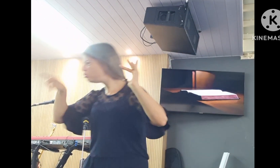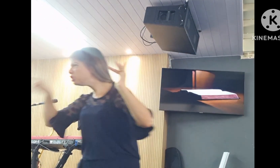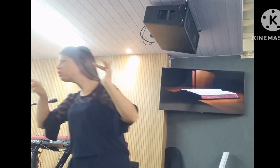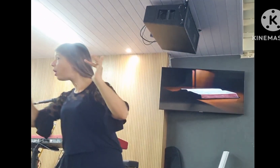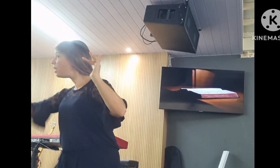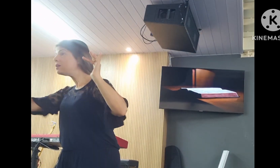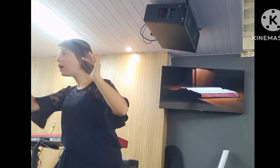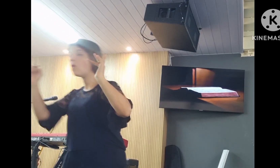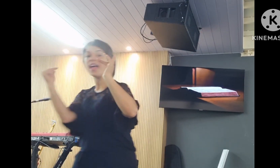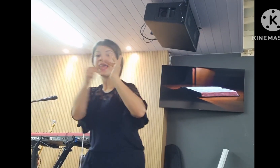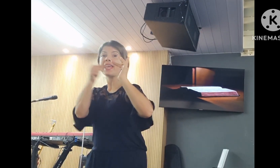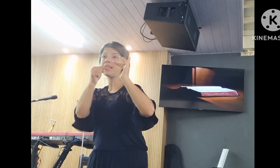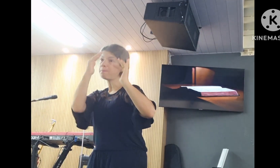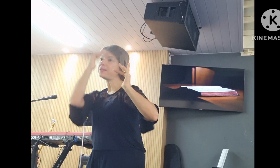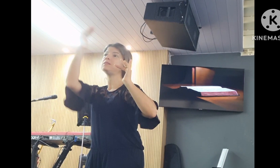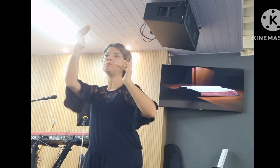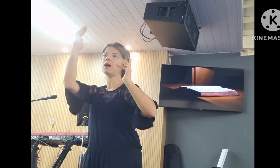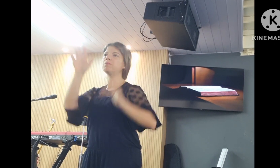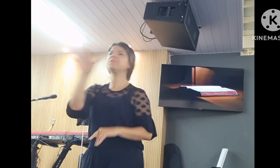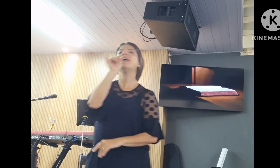Eu vou fazer alguma coisa, eu vou fazer para Ele.